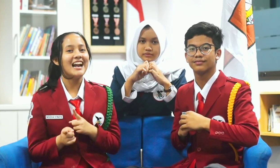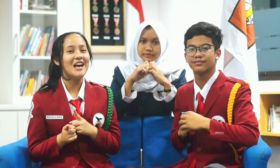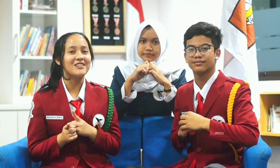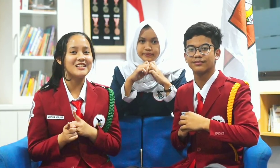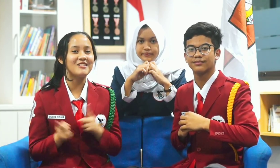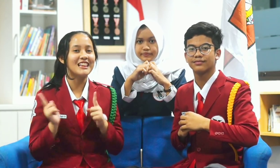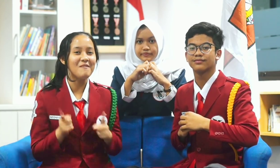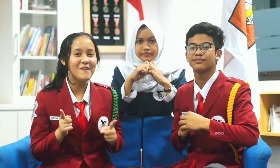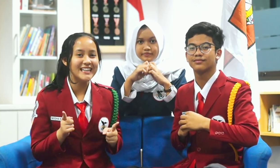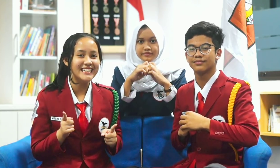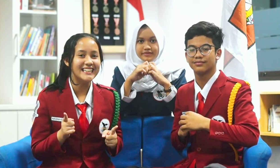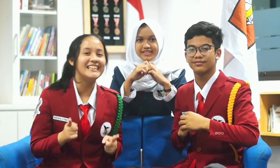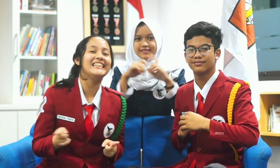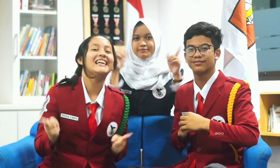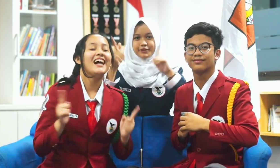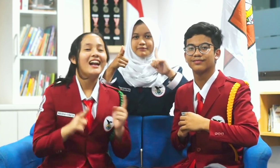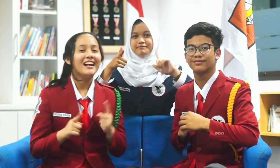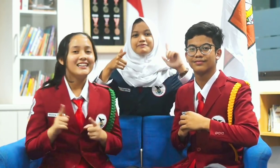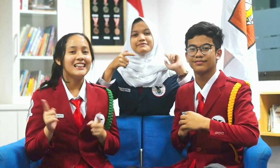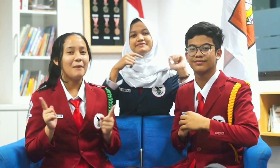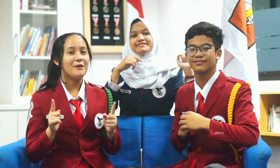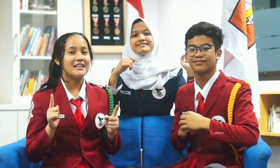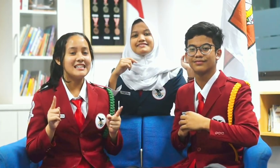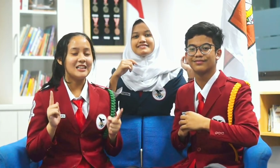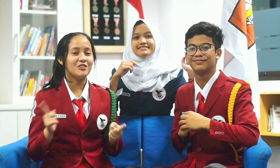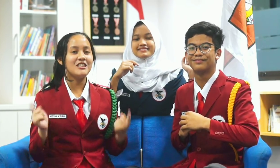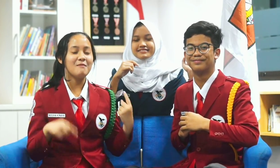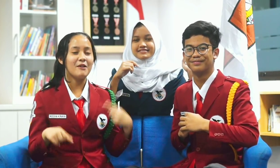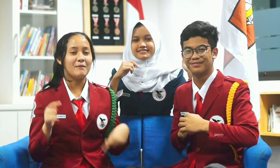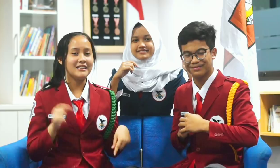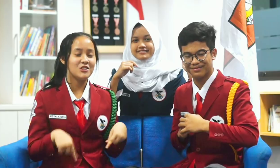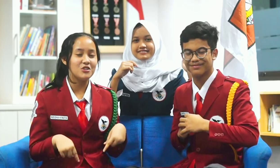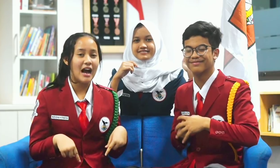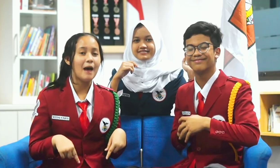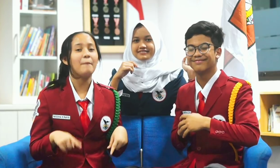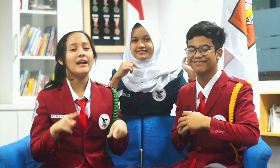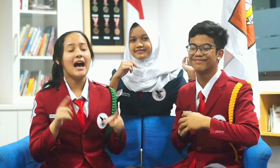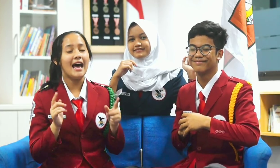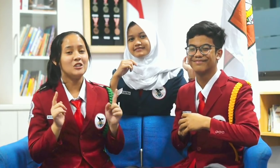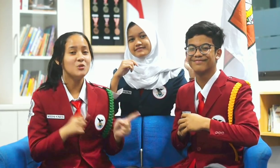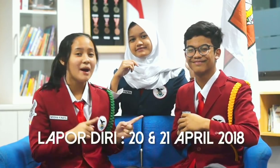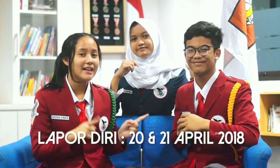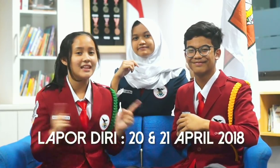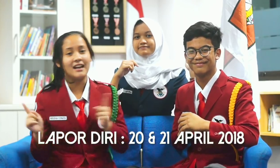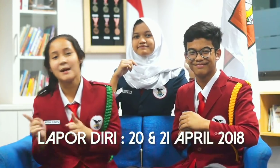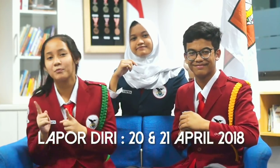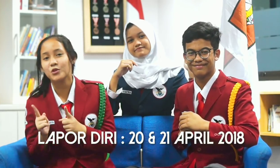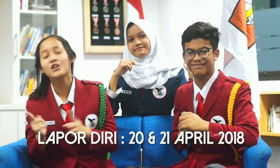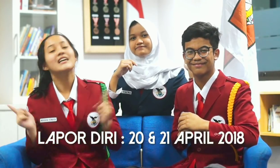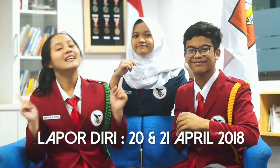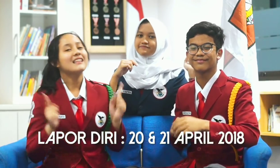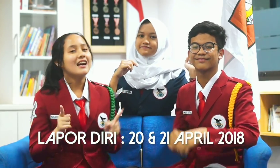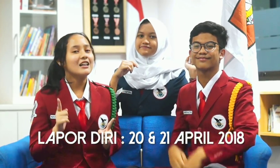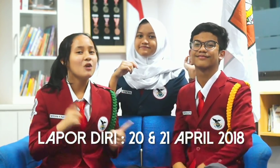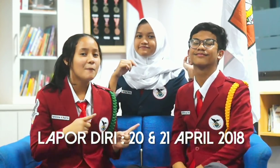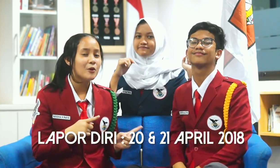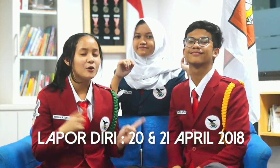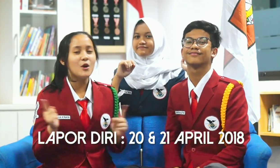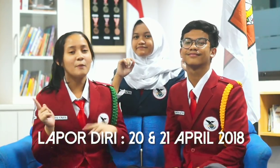harus ikut lapor diri. Boom. Lapor diri itu di SMANU MHT juga pada hari Jumat dan Sabtu tanggal